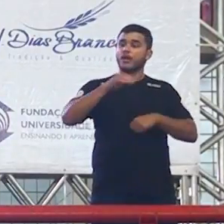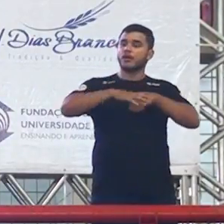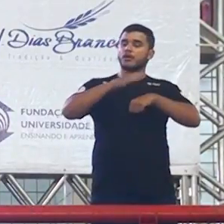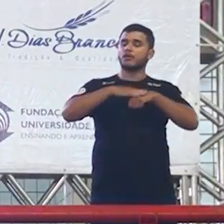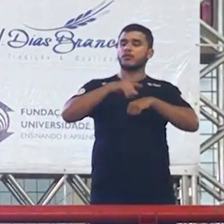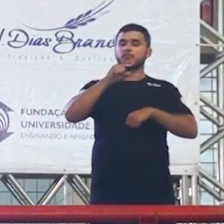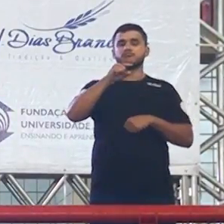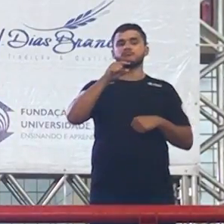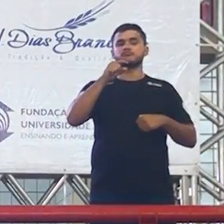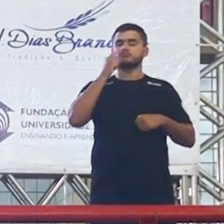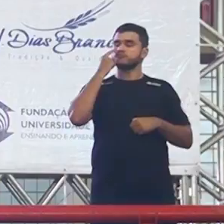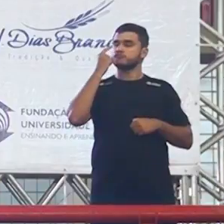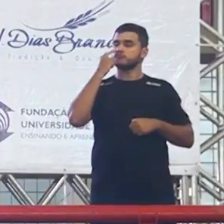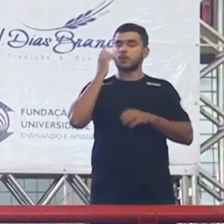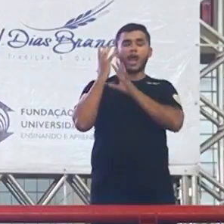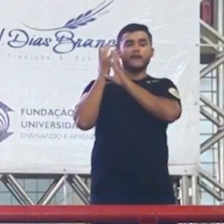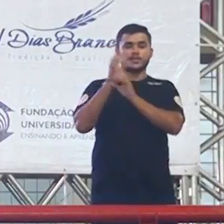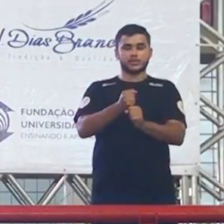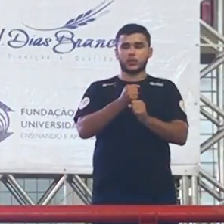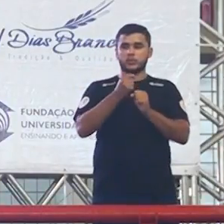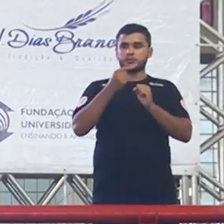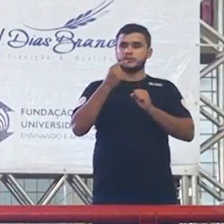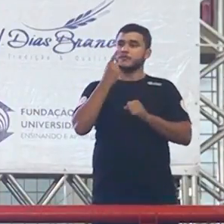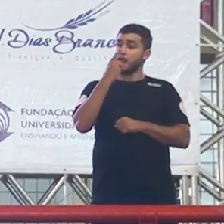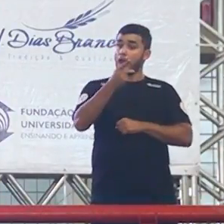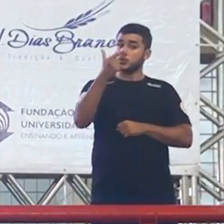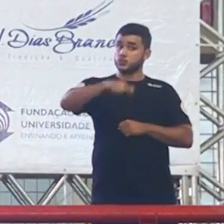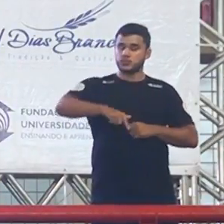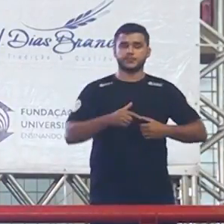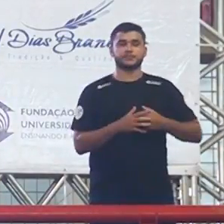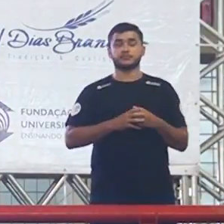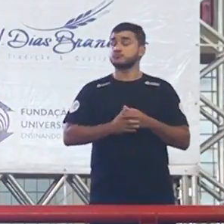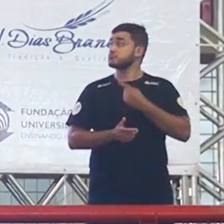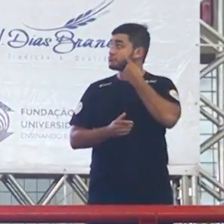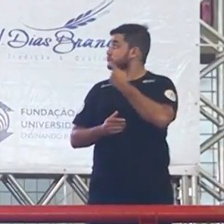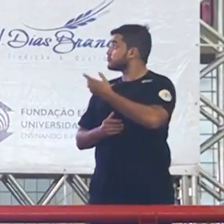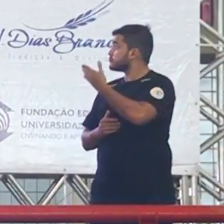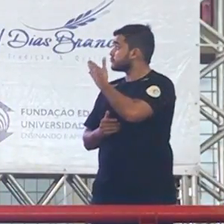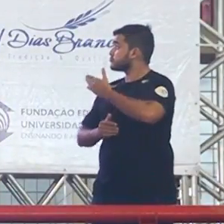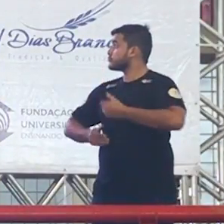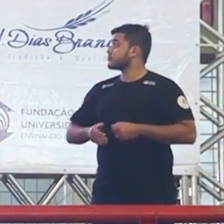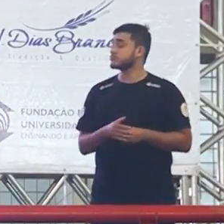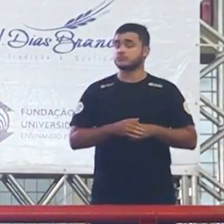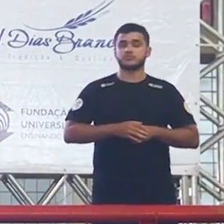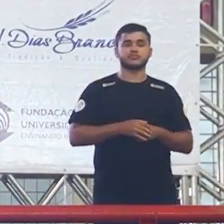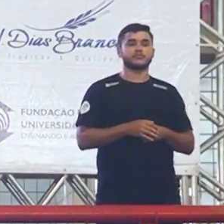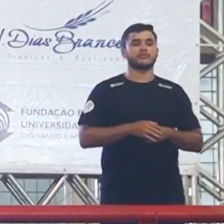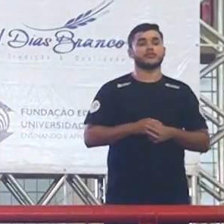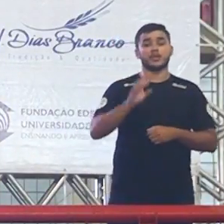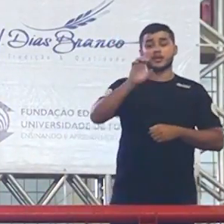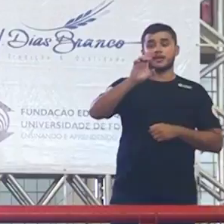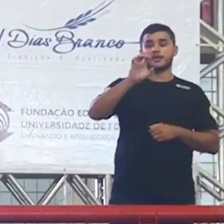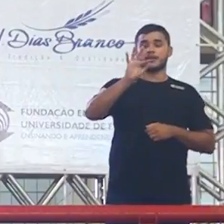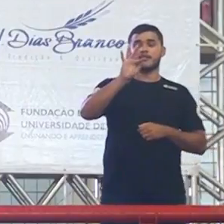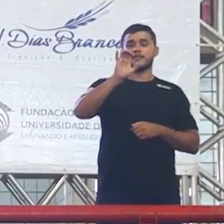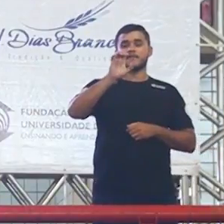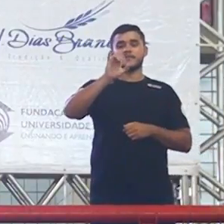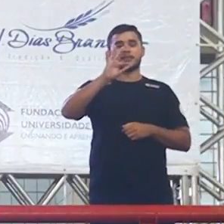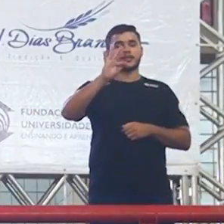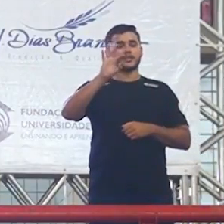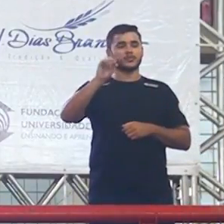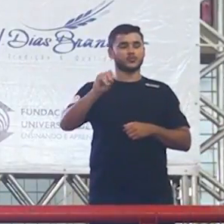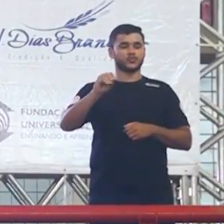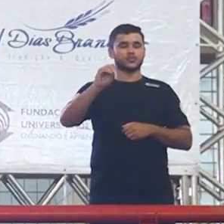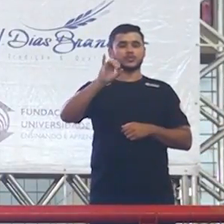revisar o que eu falei. O que é que está escrito aí? Está escrito efeito Joule. Arodin, o